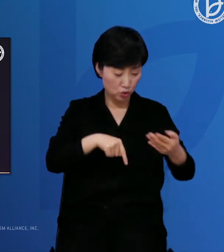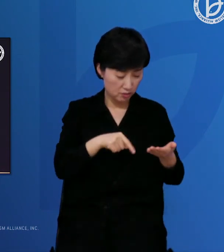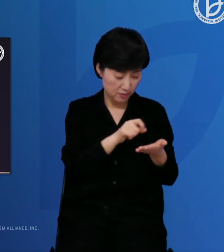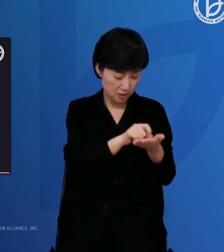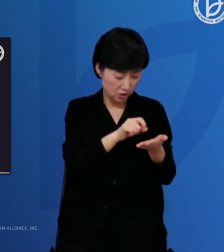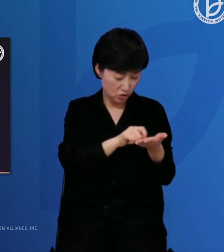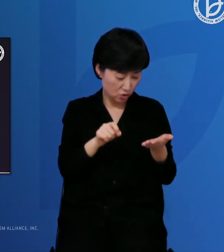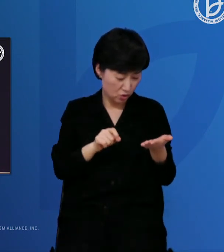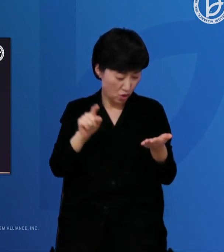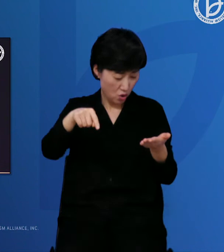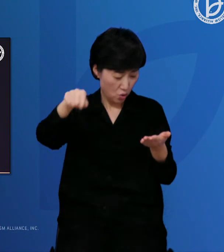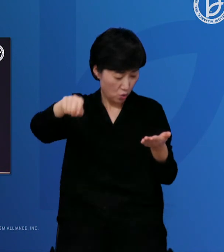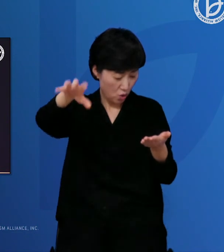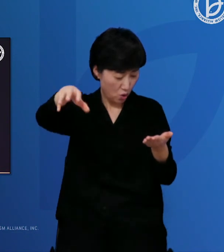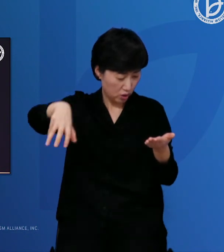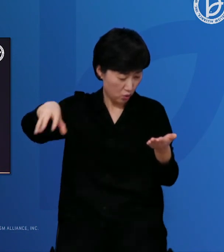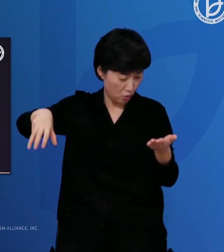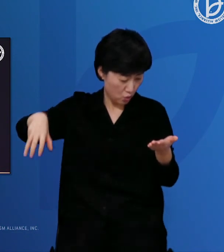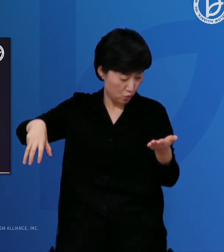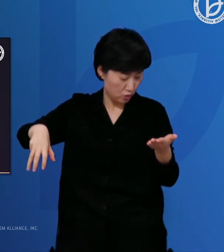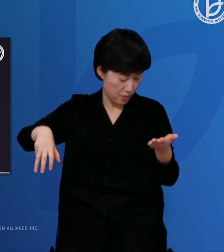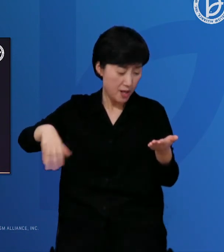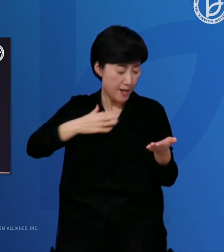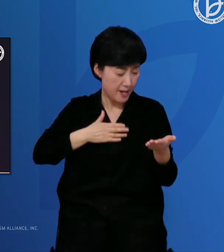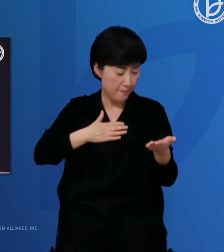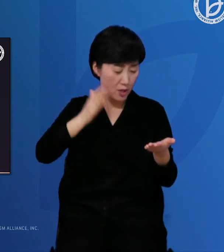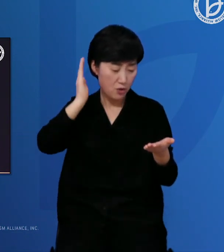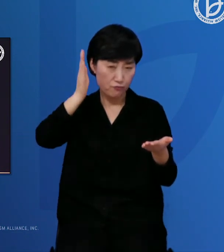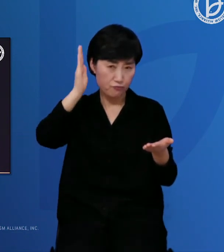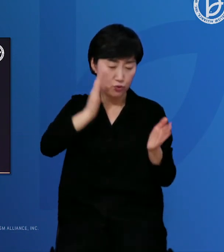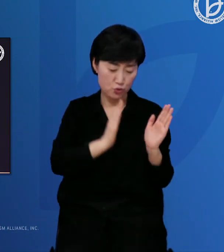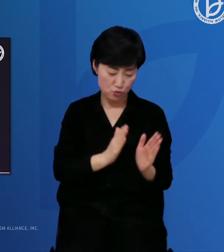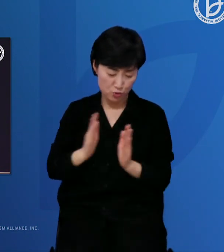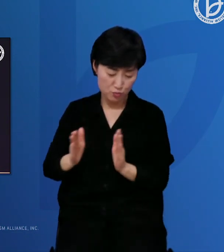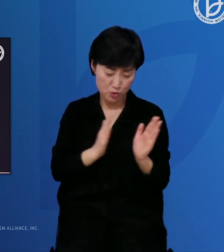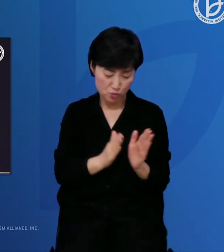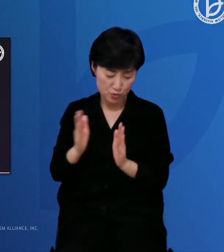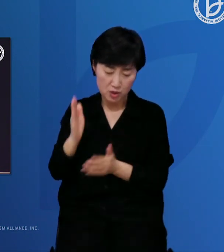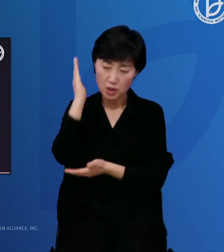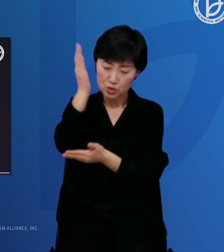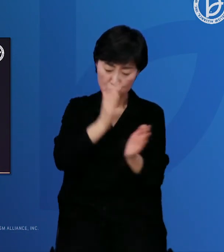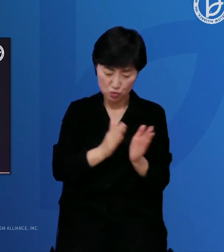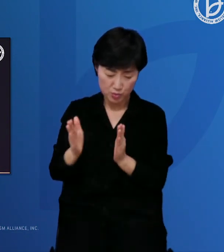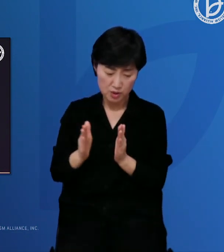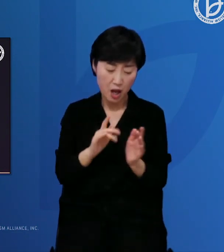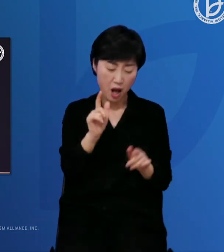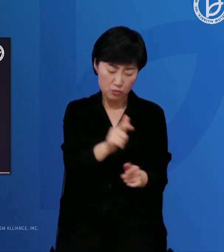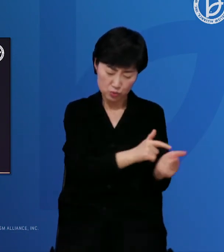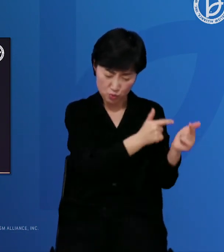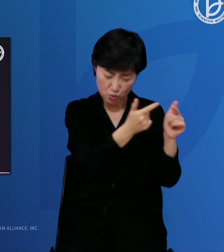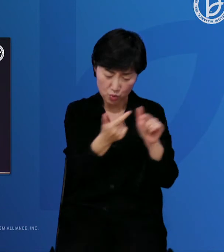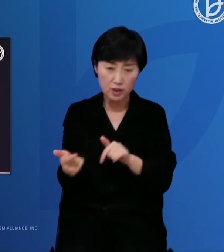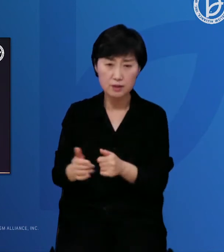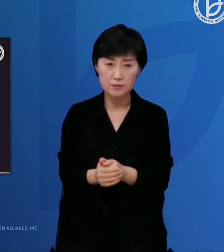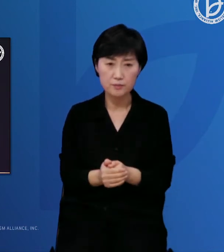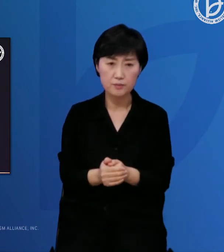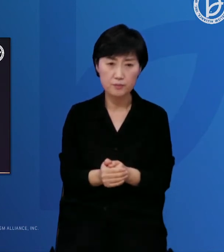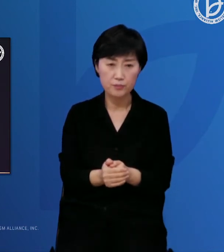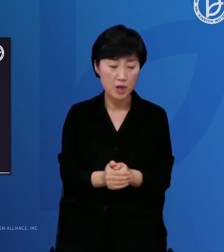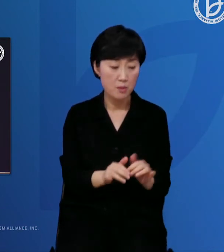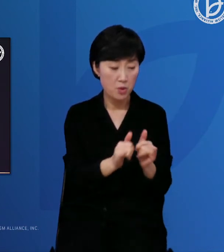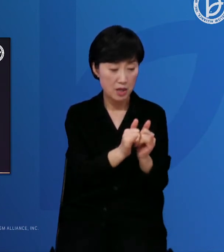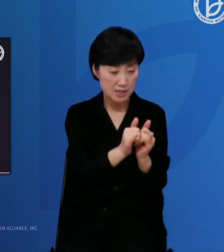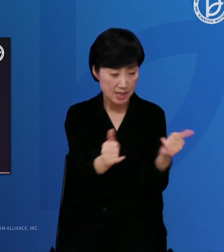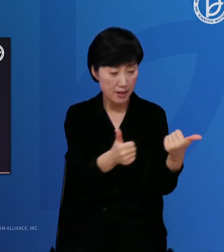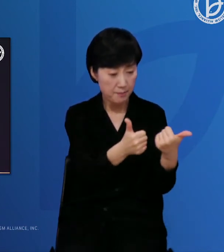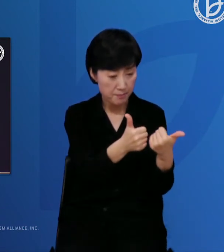messages I need to give. 숙제하는 거 빼고 Besides the other tasks and 뭐 assignments I 사람 need to do. 만나가지고 이 회의하고 이런 거 빼고